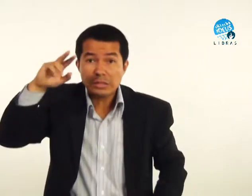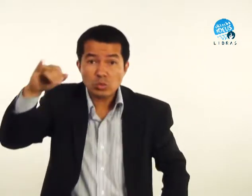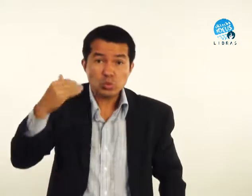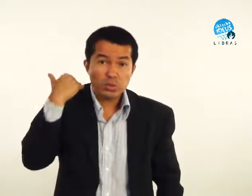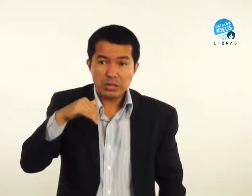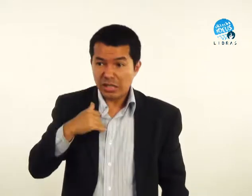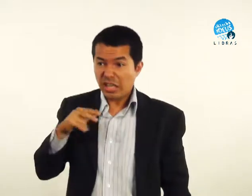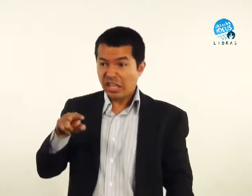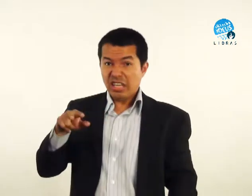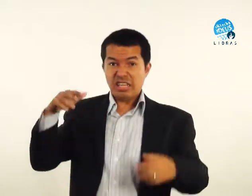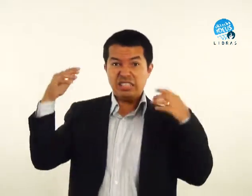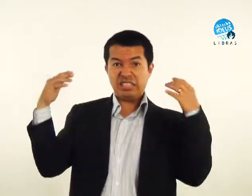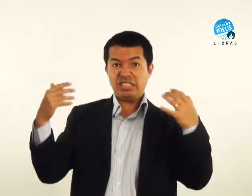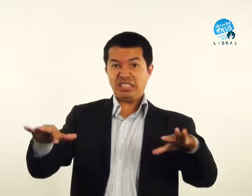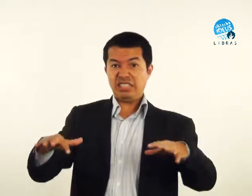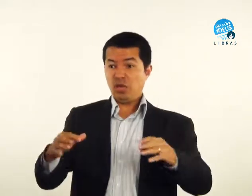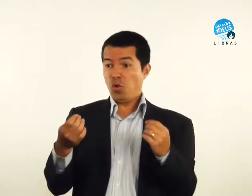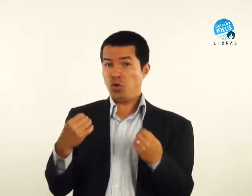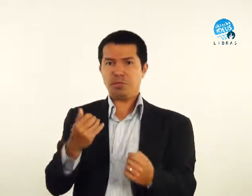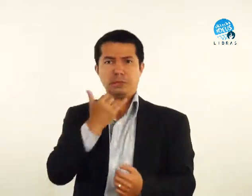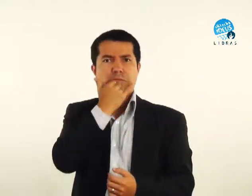acontecer. E ele disse: não, mas não sou eu que